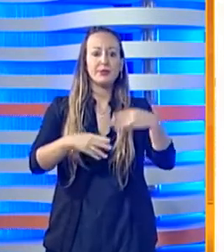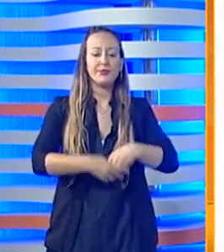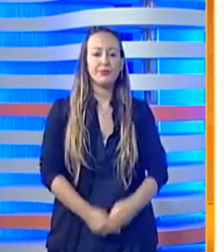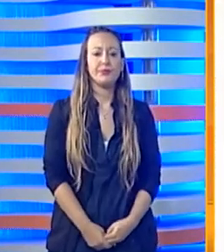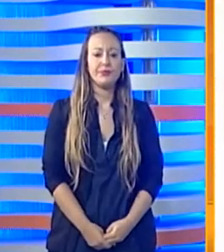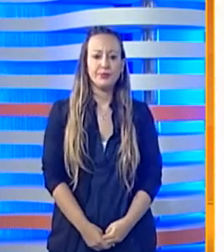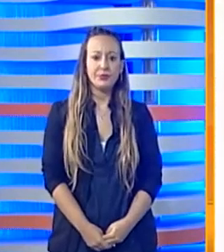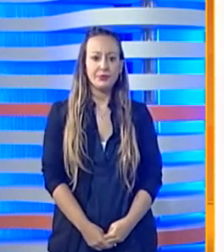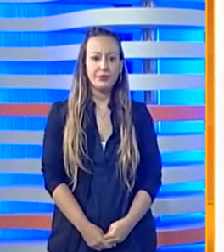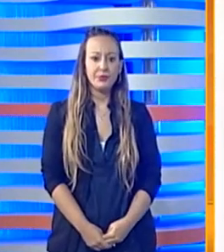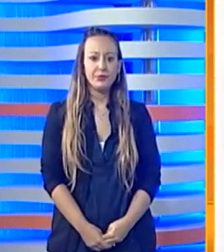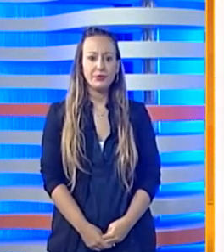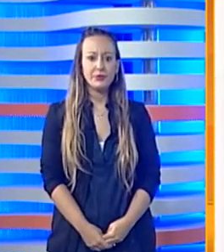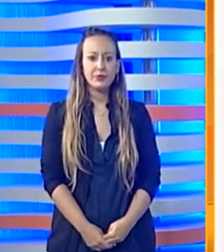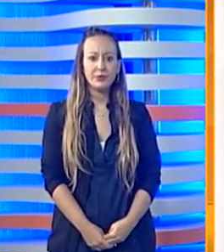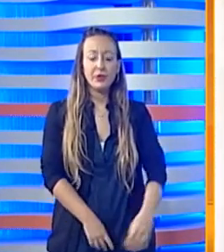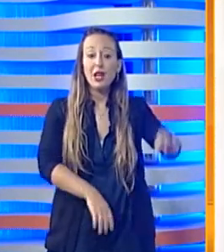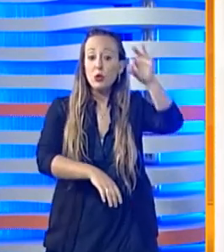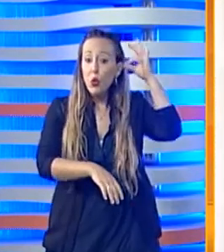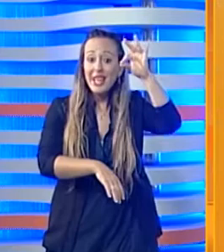dai PM.